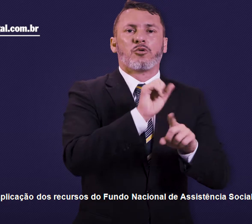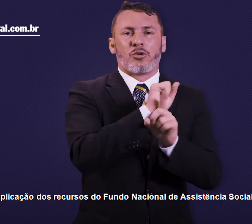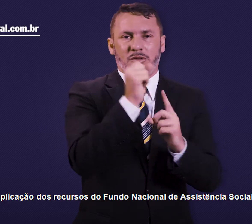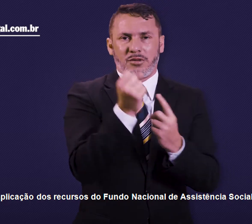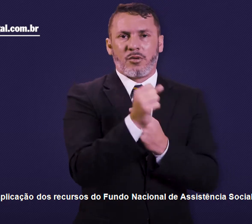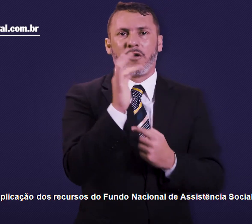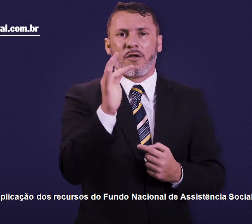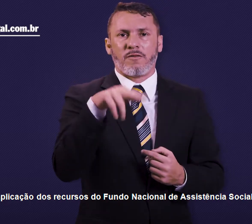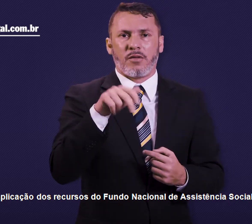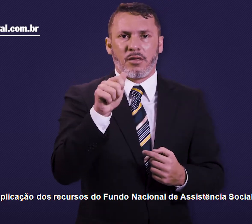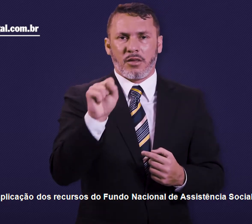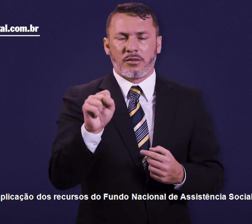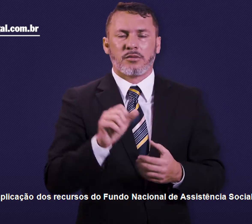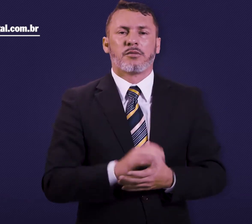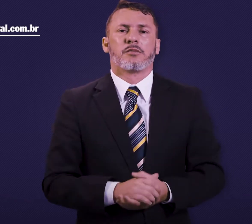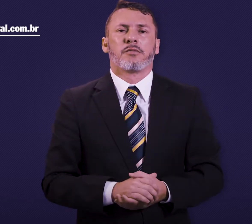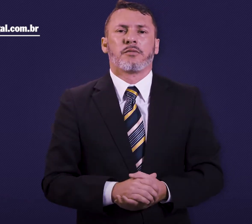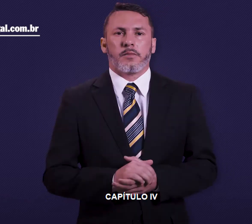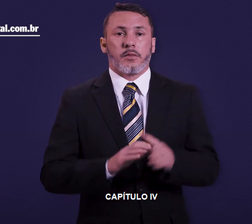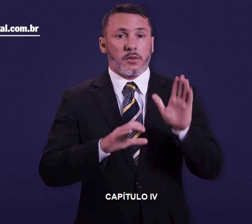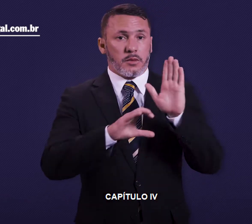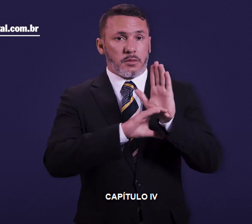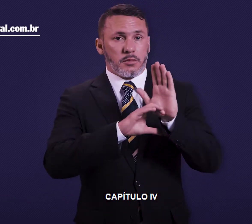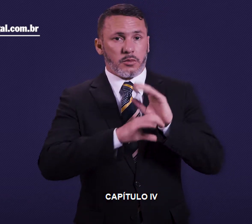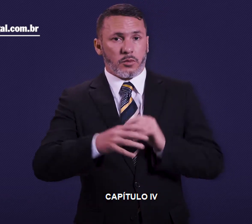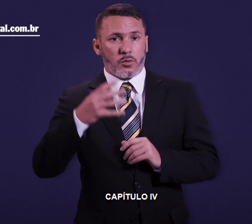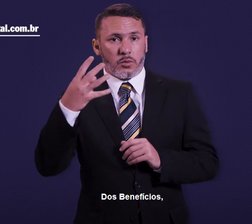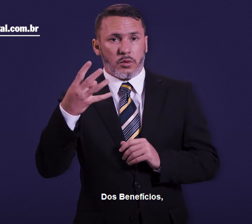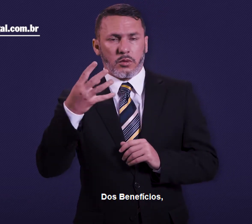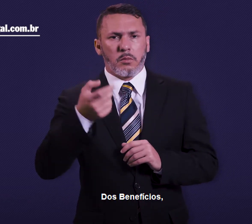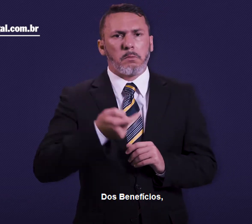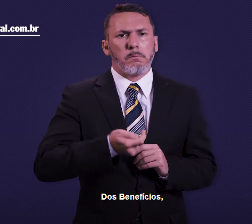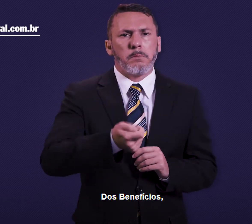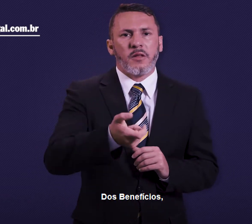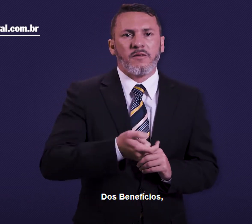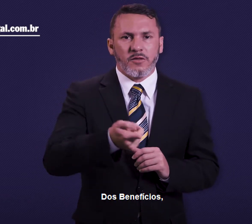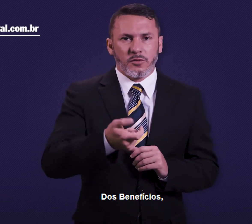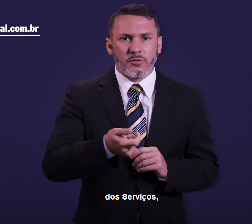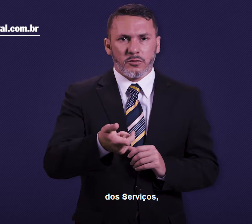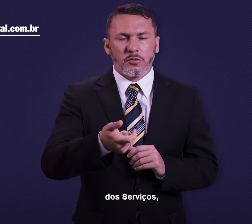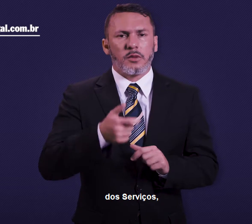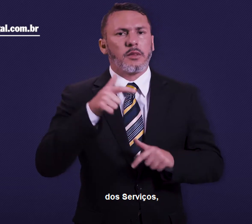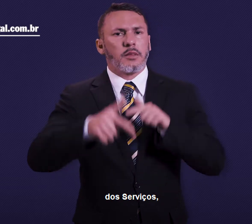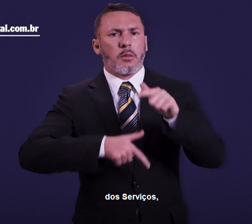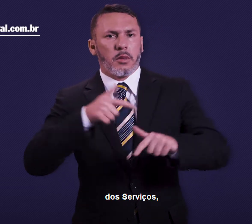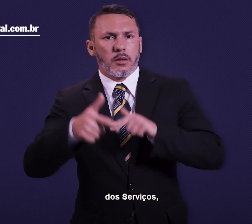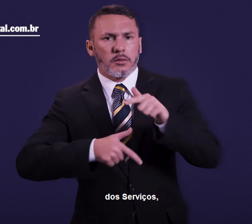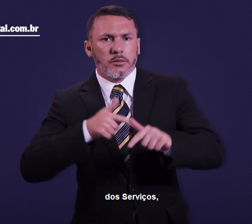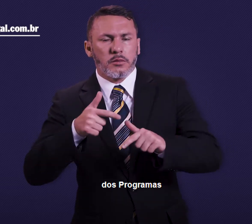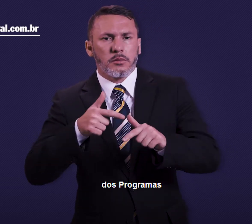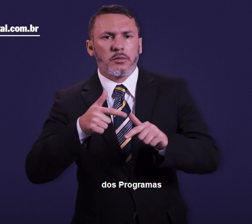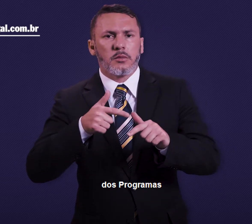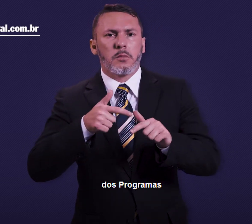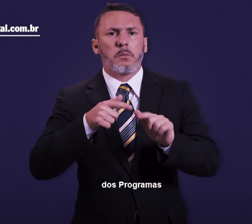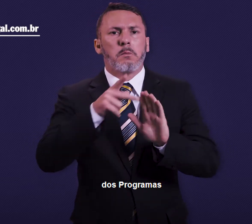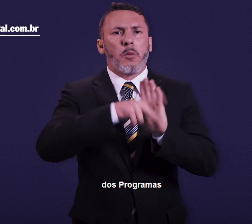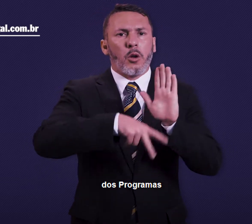Social, FNAS. Capítulo 4. Dos benefícios, dos serviços, dos programas e